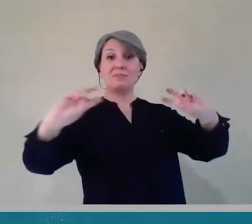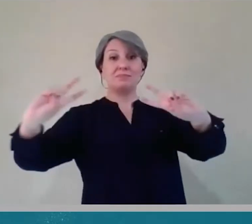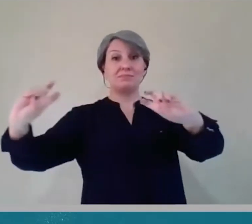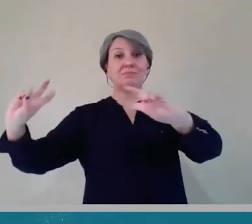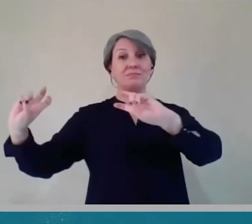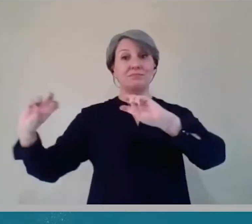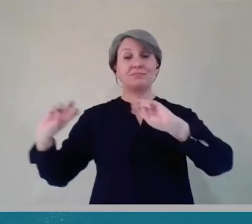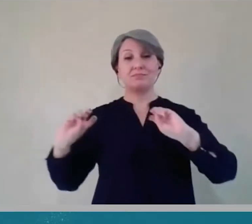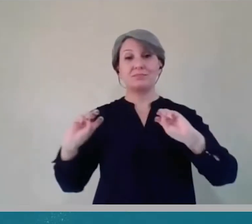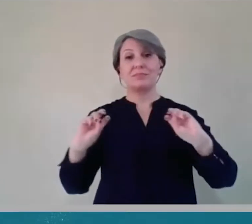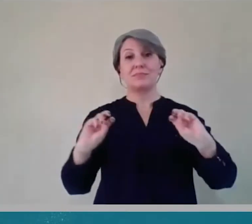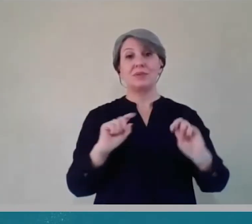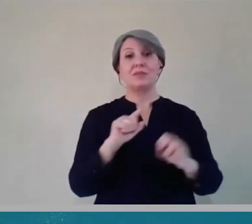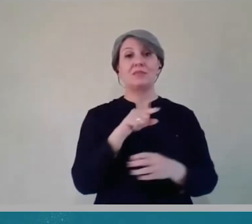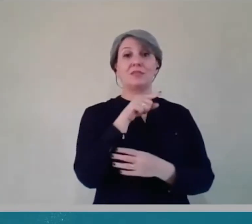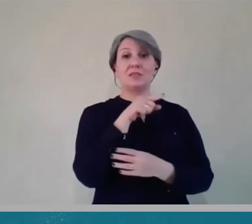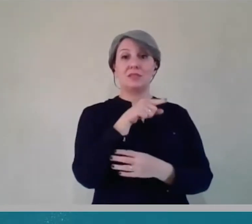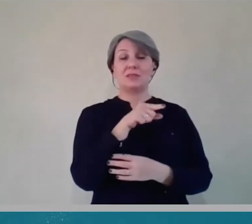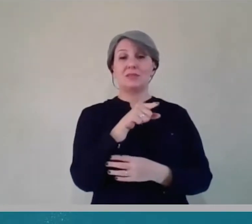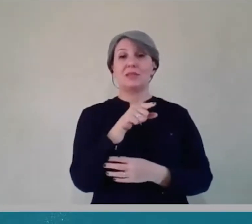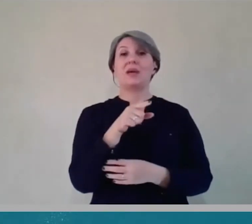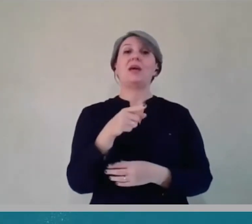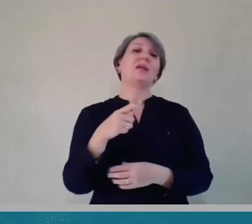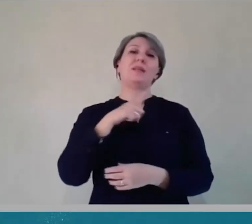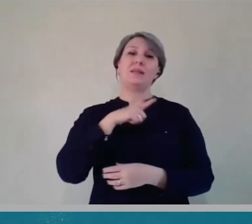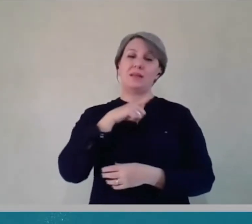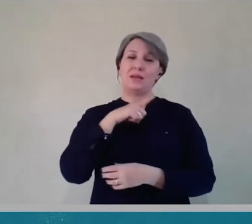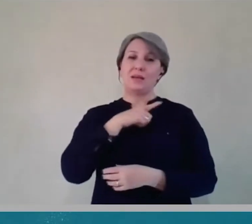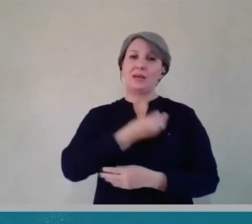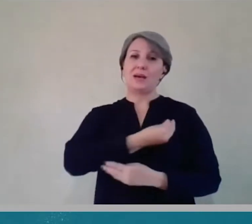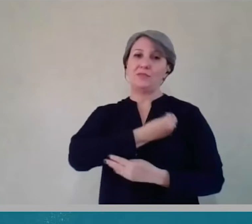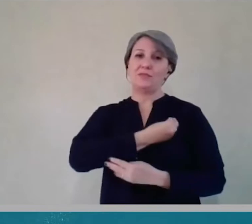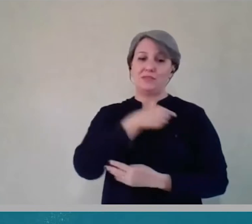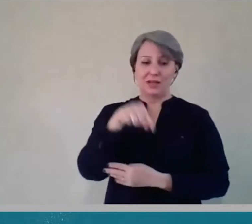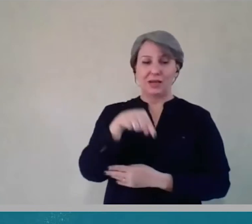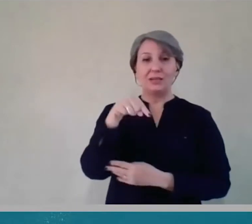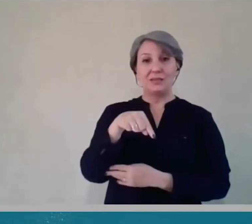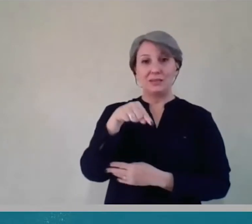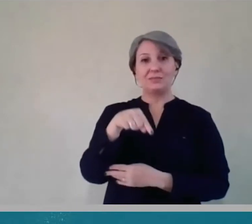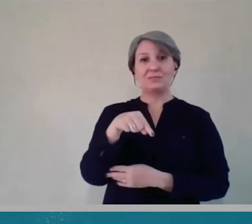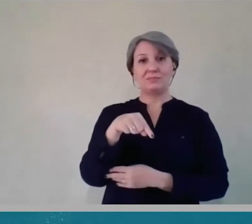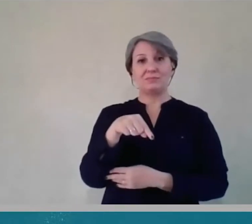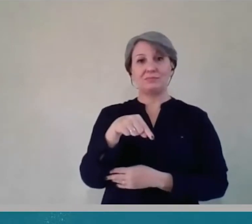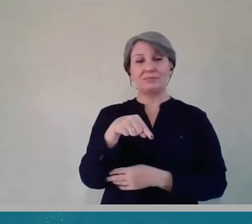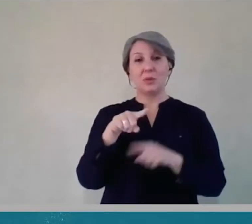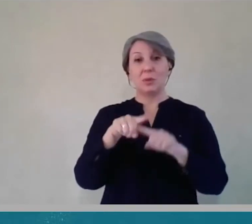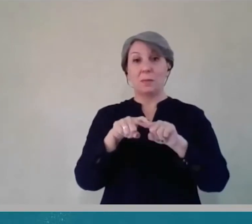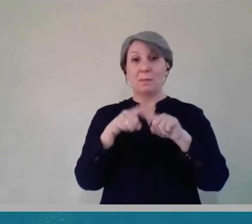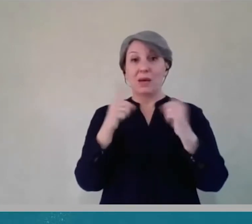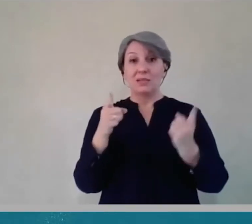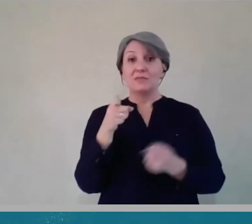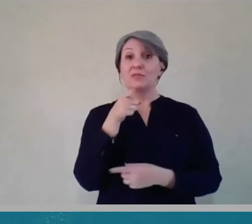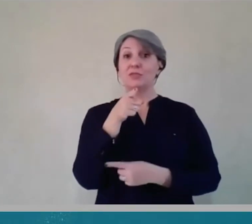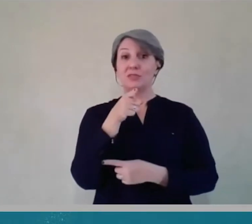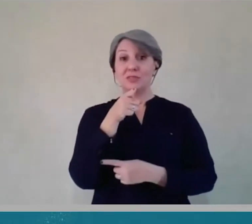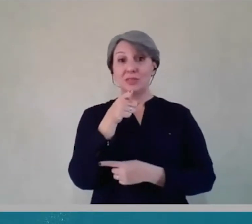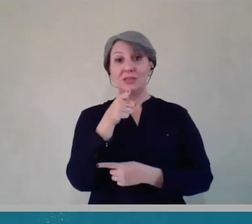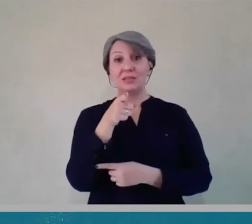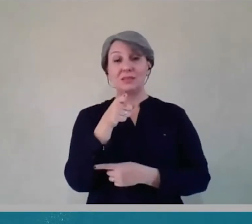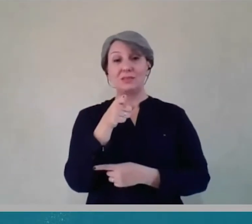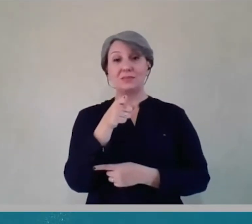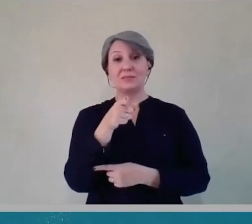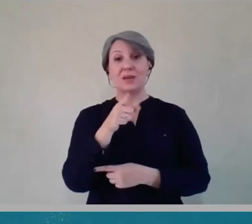terra. São os atos de justiça, né, que vão